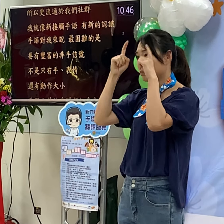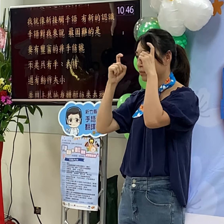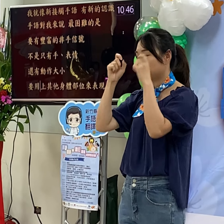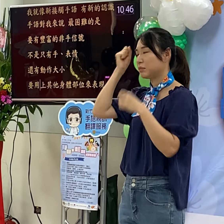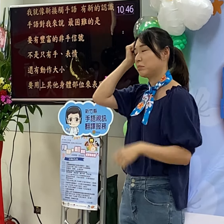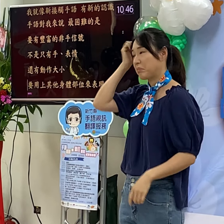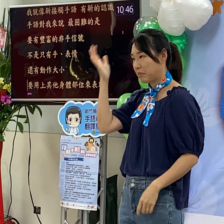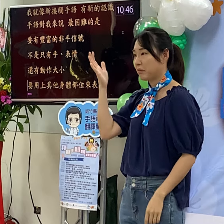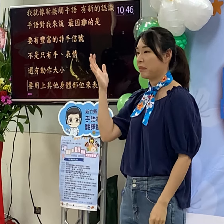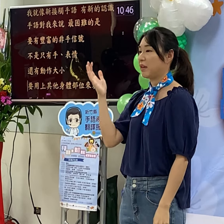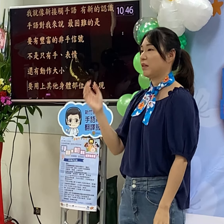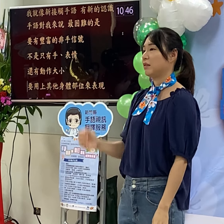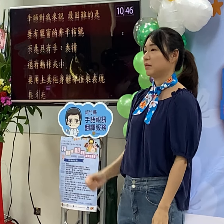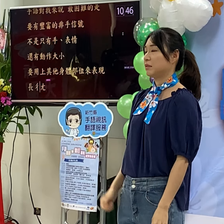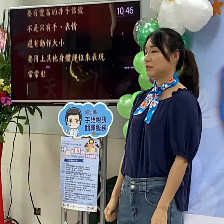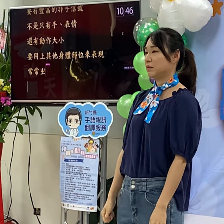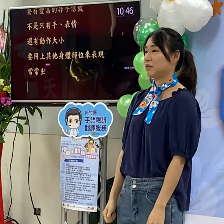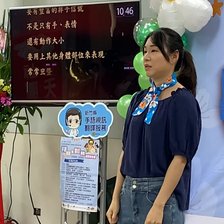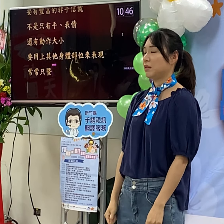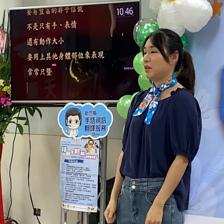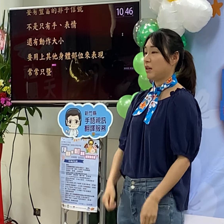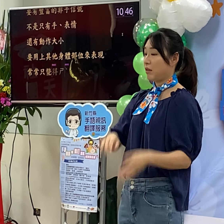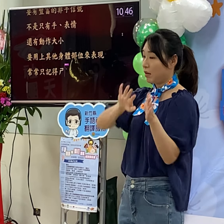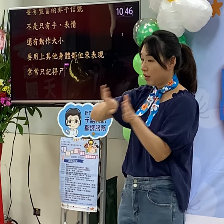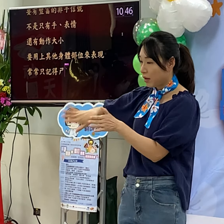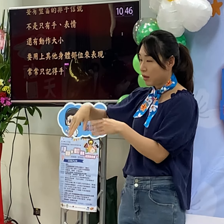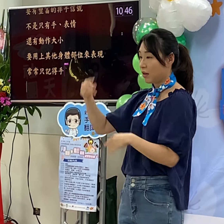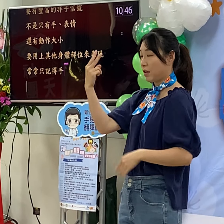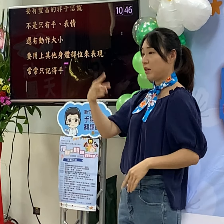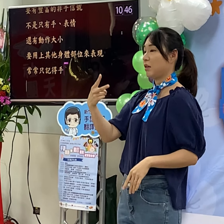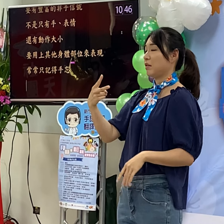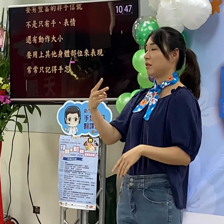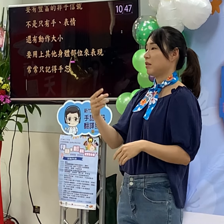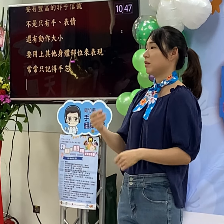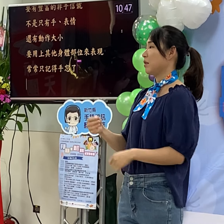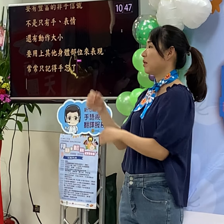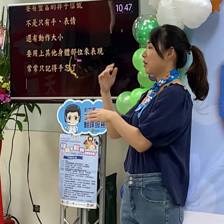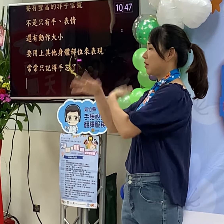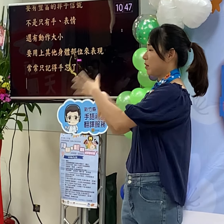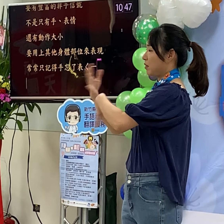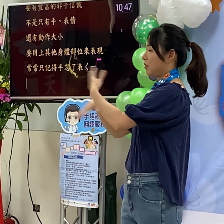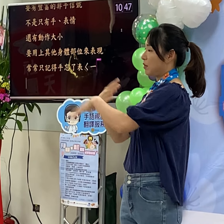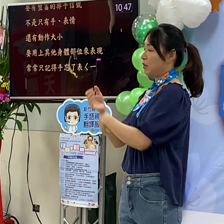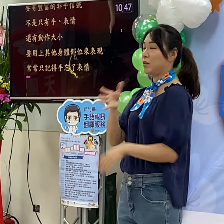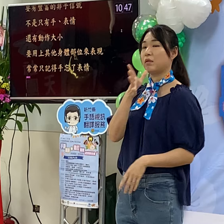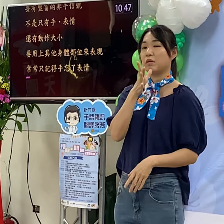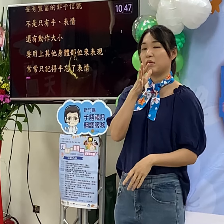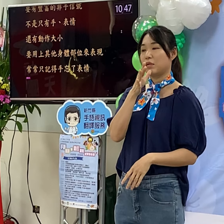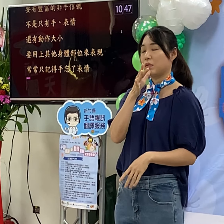情来加强语气。手语的句型结构跟口语也不相